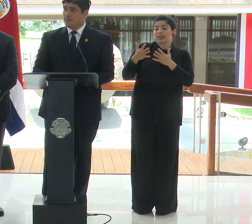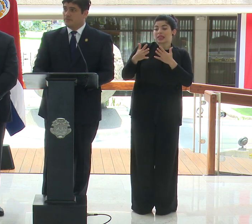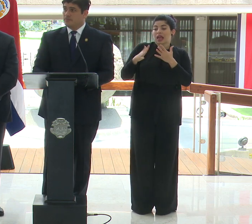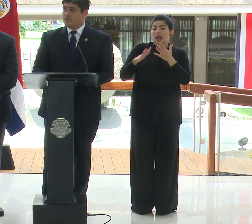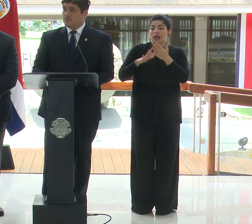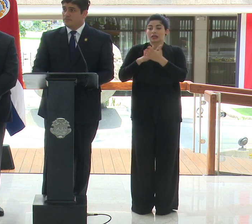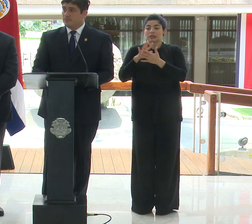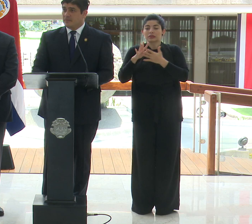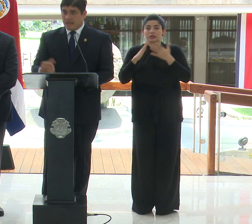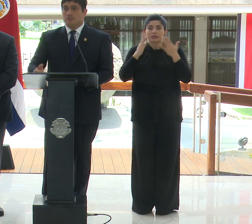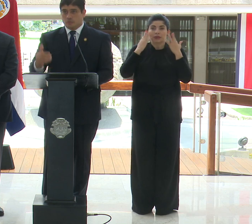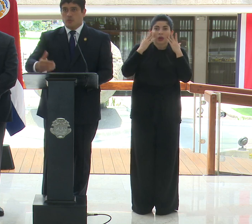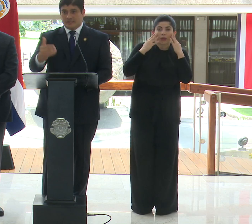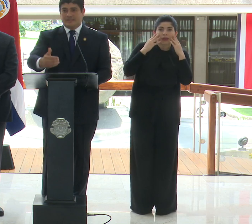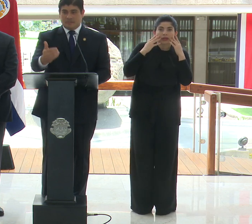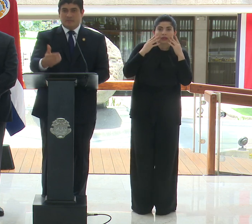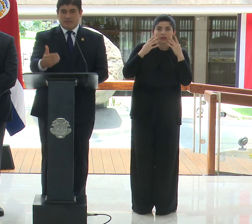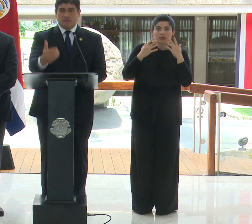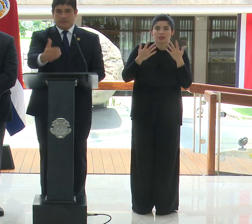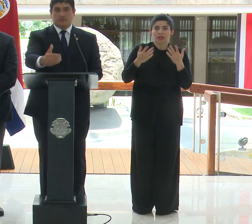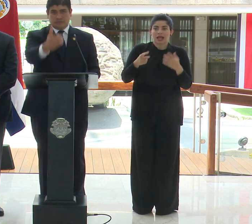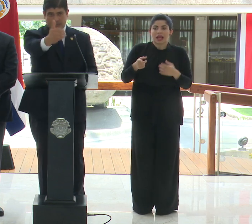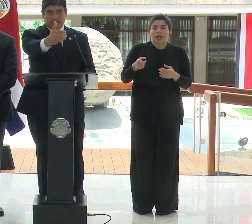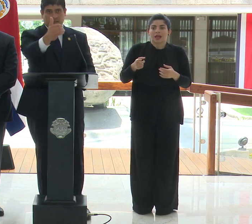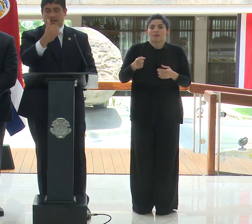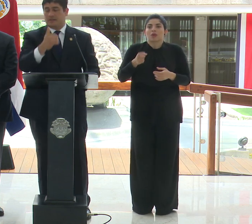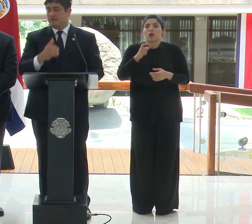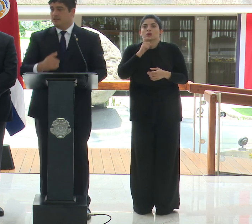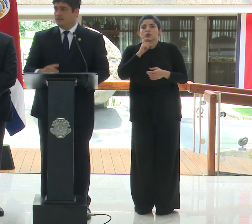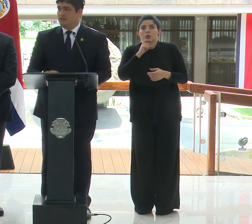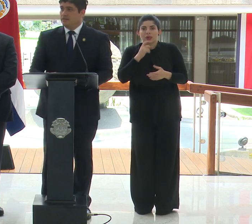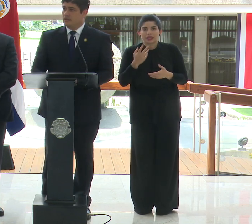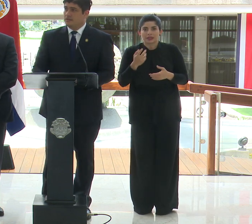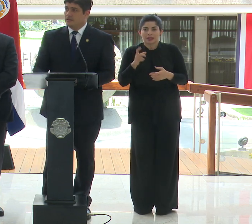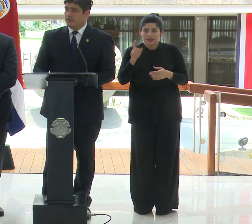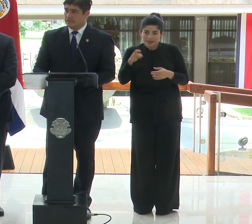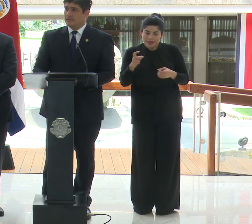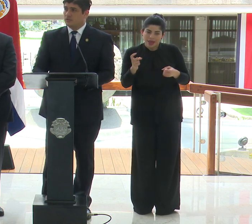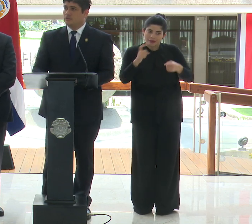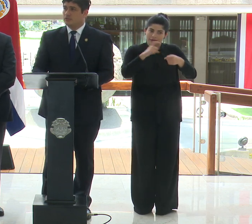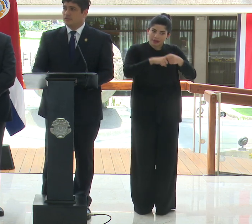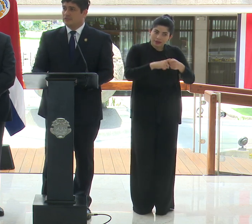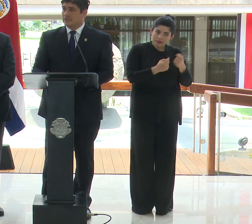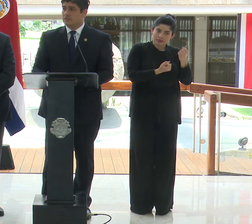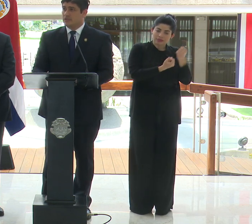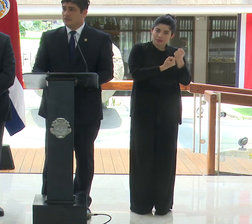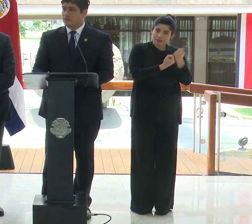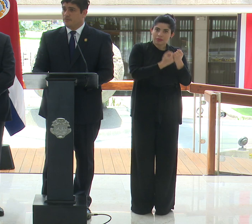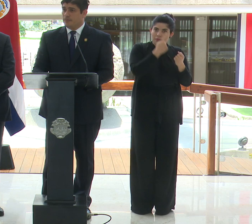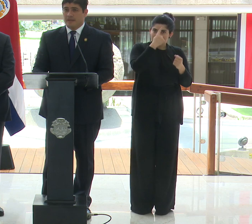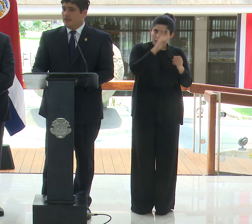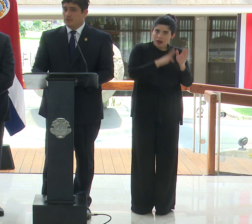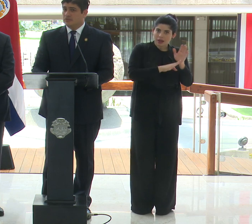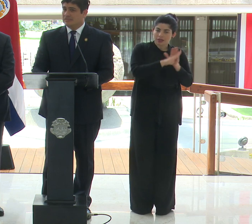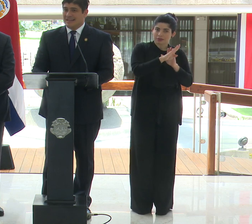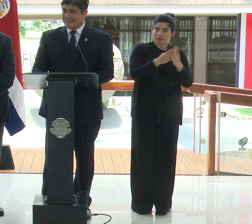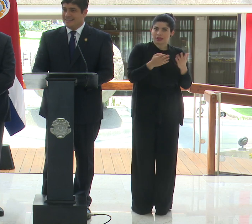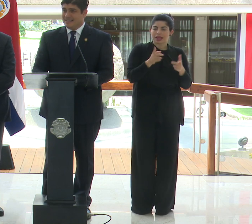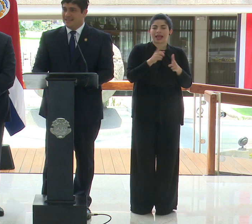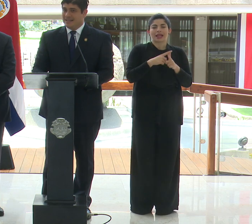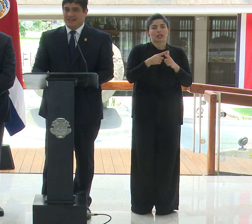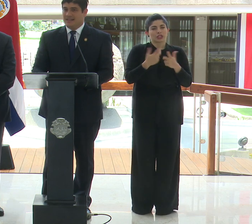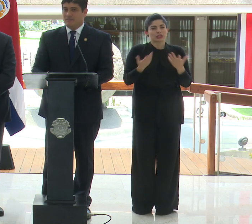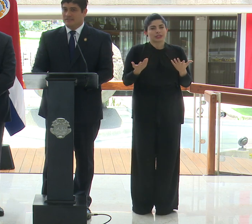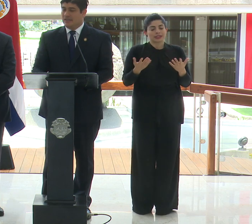incertidumbre. ¿Qué nos cuesta más bien unirnos a generar esas condiciones de crecimiento? Entonces,